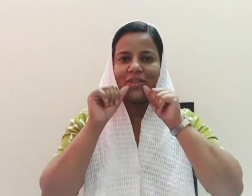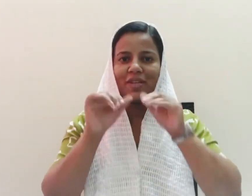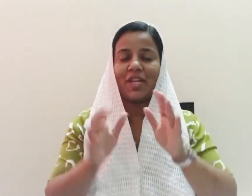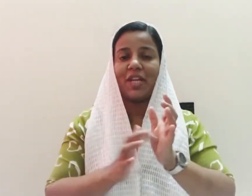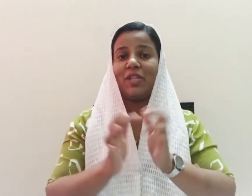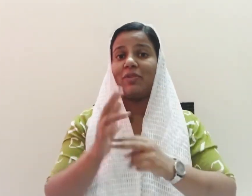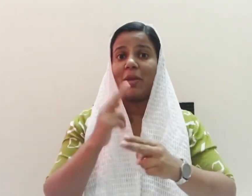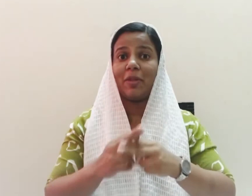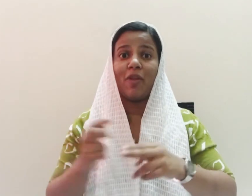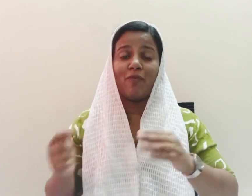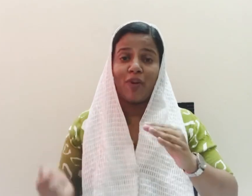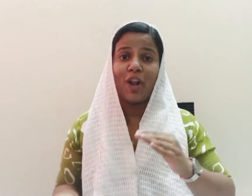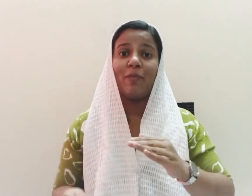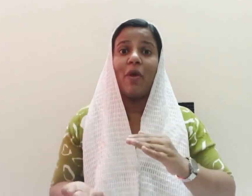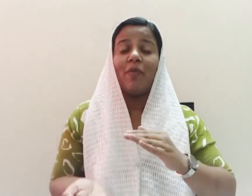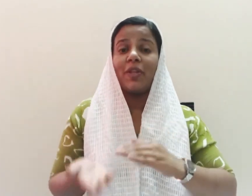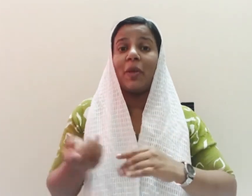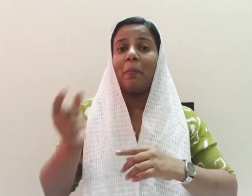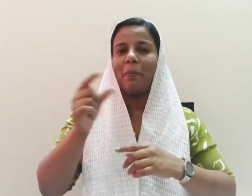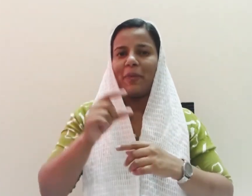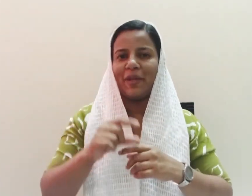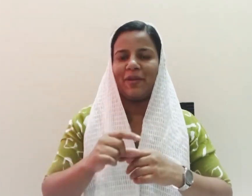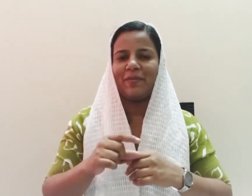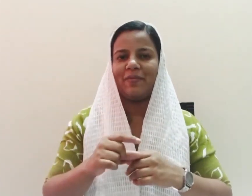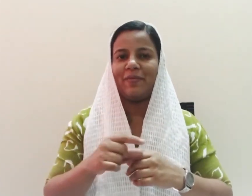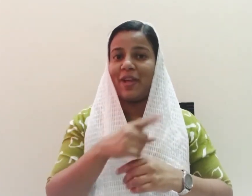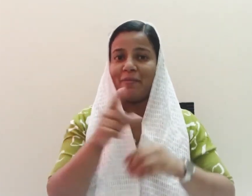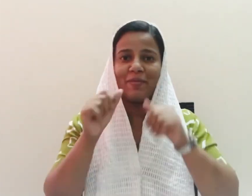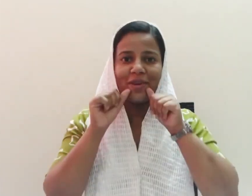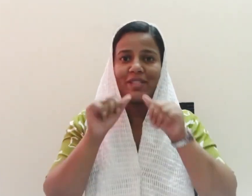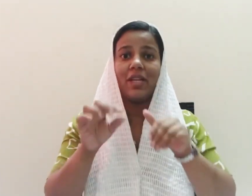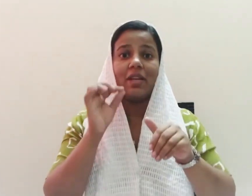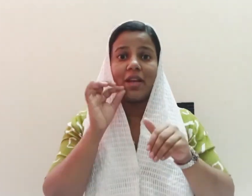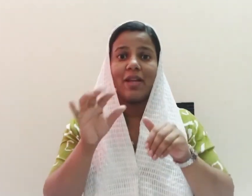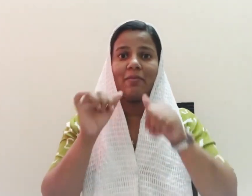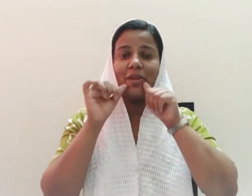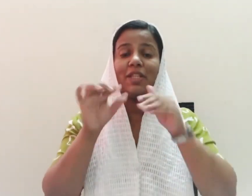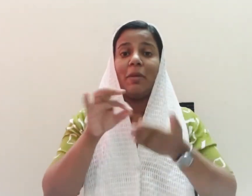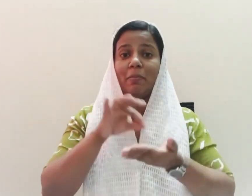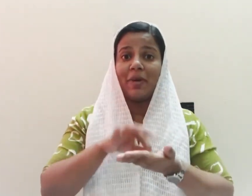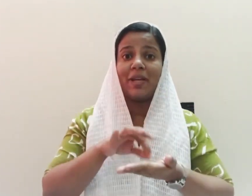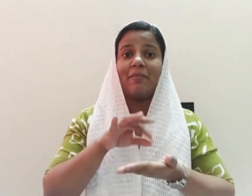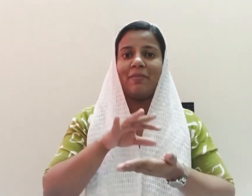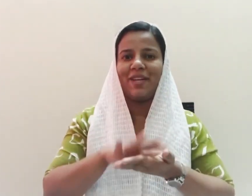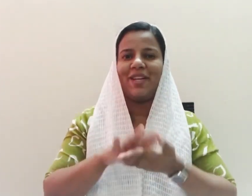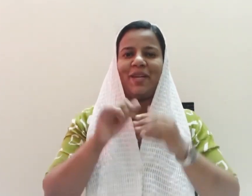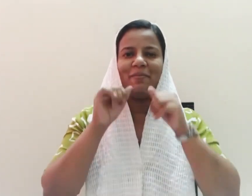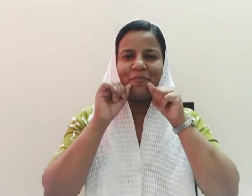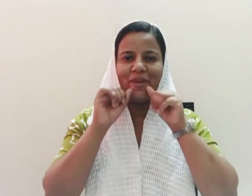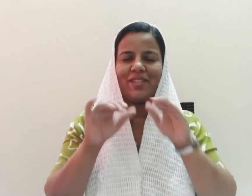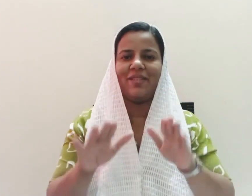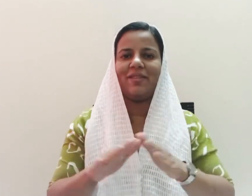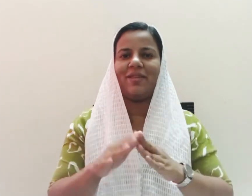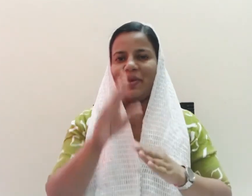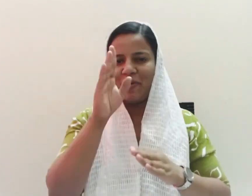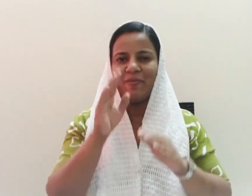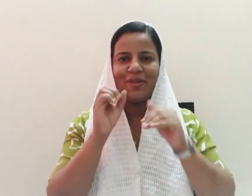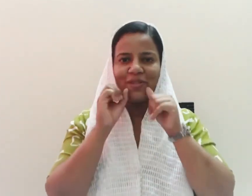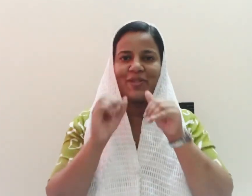ധാരാളമായിട്ട് അനുഗ്രഹിക്കട്ടെ. യേശുക്രിസ്തുവിൻ്റെ നാമത്തിൽ നമ്മൾ വളരും, വർദ്ധിക്കും, നമ്മൾ പെരുകും. വി ആർ ബ്ലെസ്ഡ്, വി ആർ റിയലി ബ്ലെസ്ഡ്, വി ആർ പെർമനൻ്റ്ലി ബ്ലെസ്ഡ്. ഗോഡ്